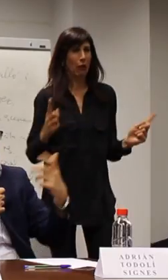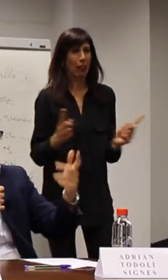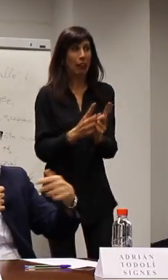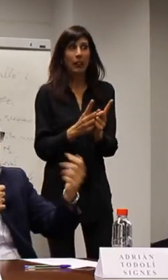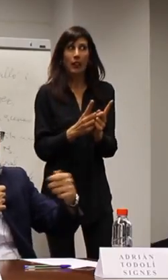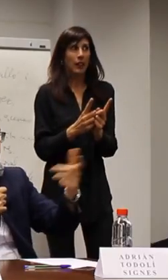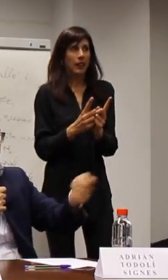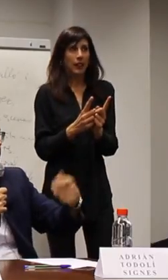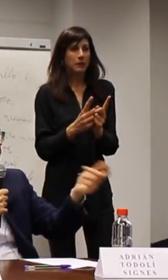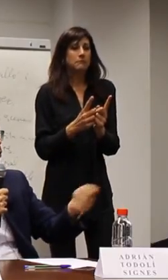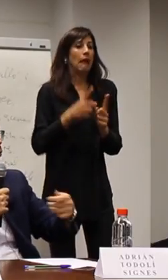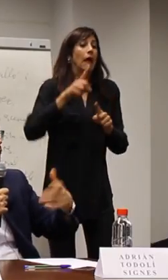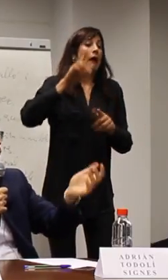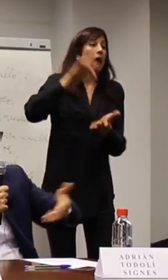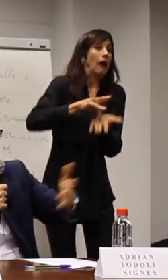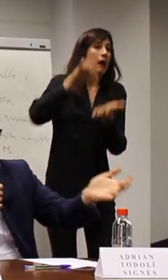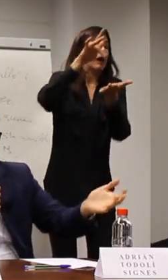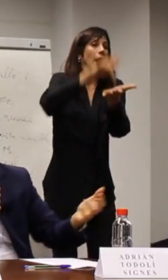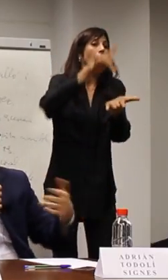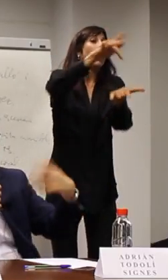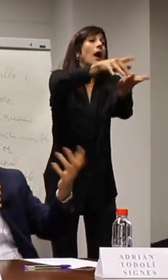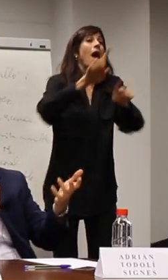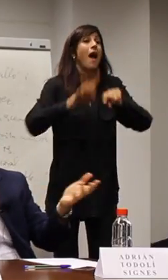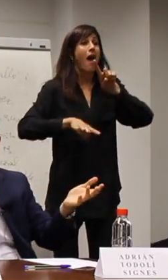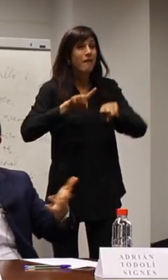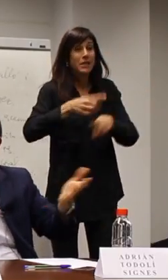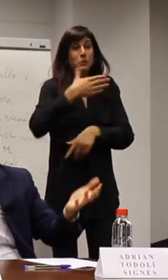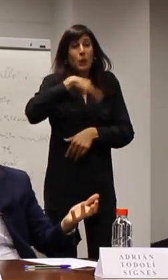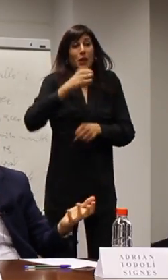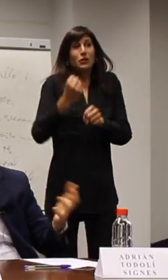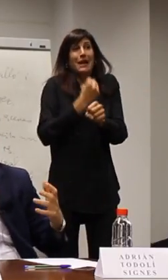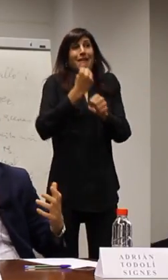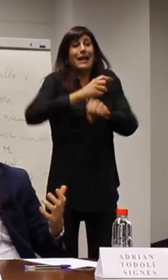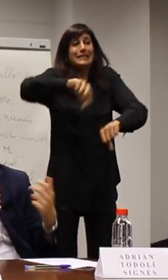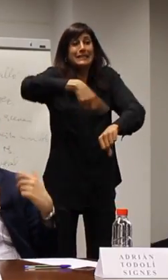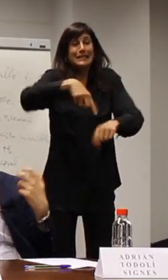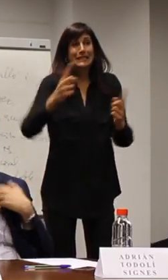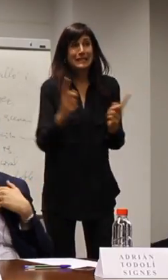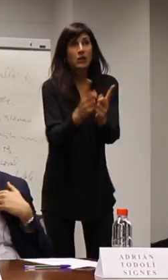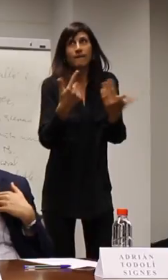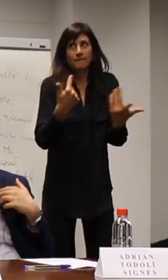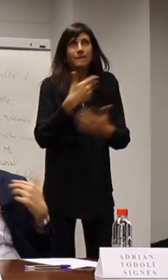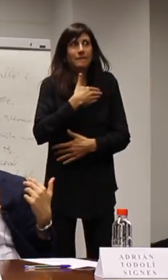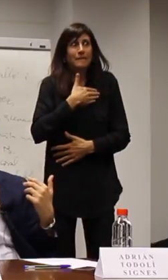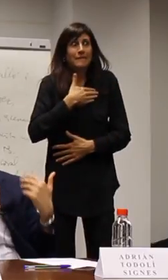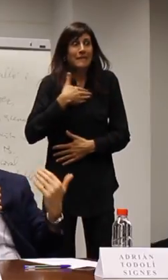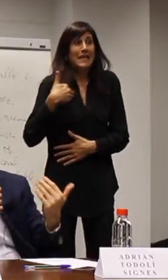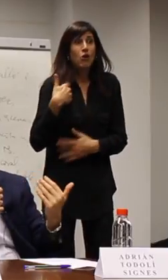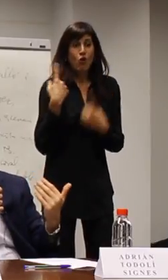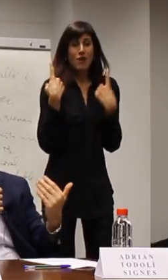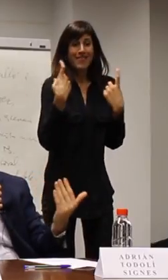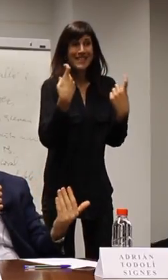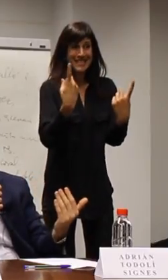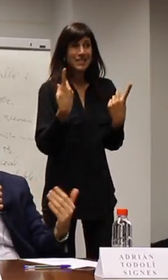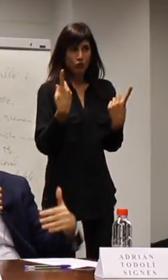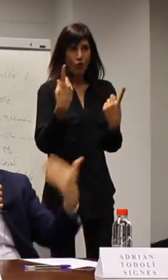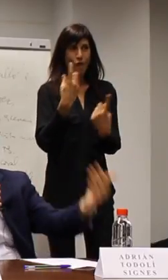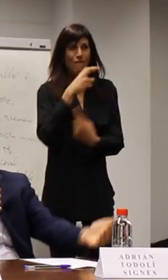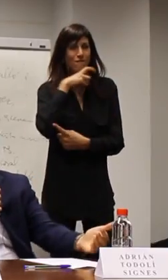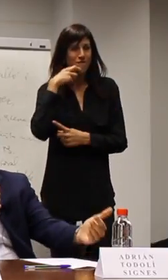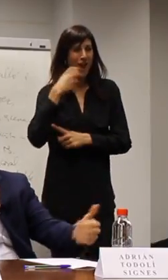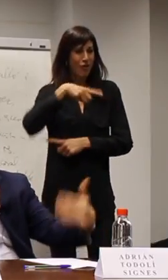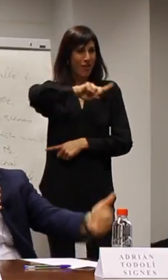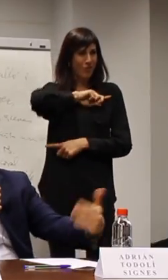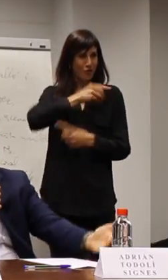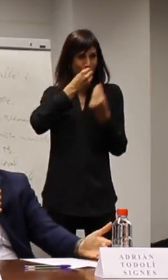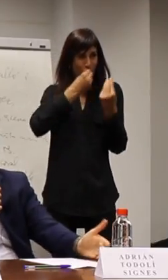es que de vez en cuando puedo hacer una tarea, de vez en cuando me contratan unas horas. Entonces, yo lo que quiero es tener buena nota en la reputación online para que